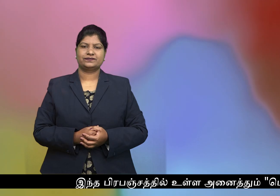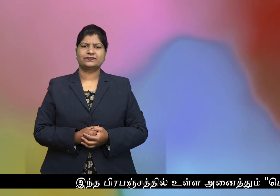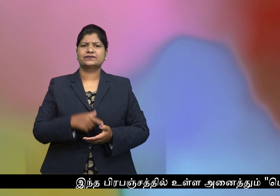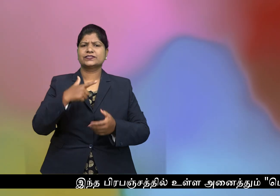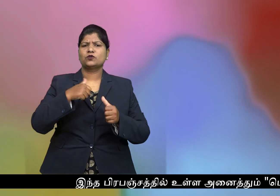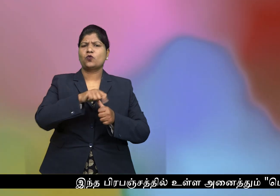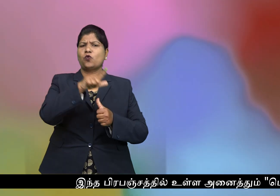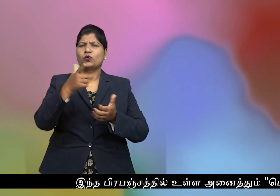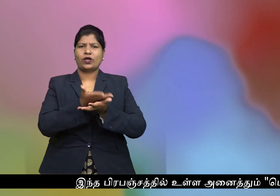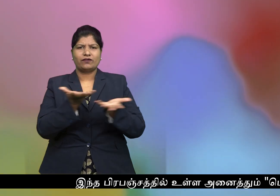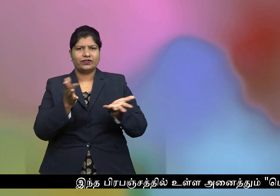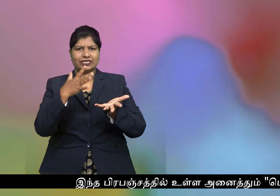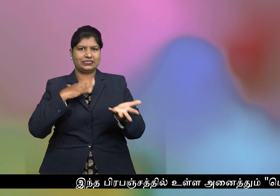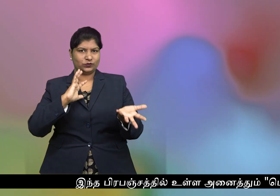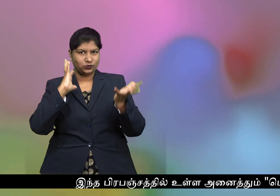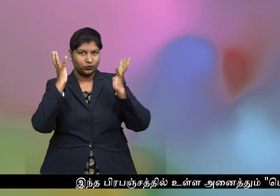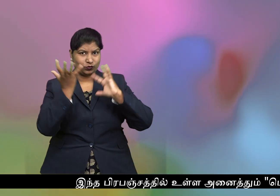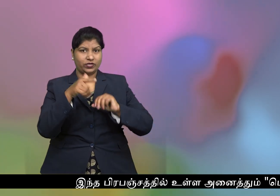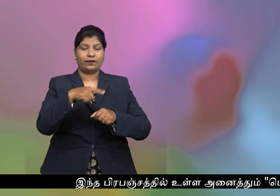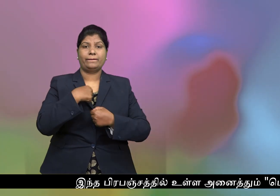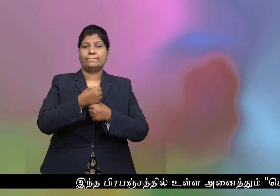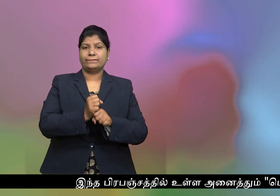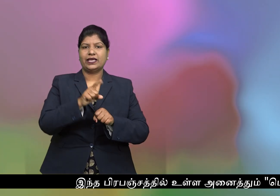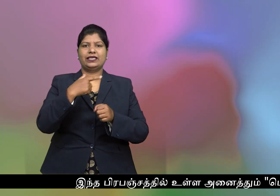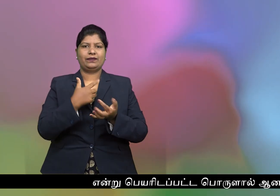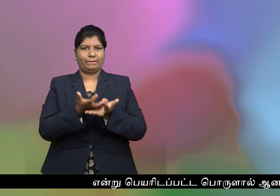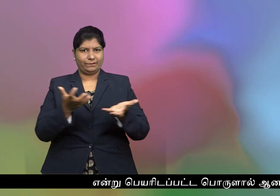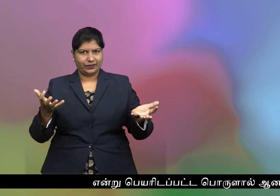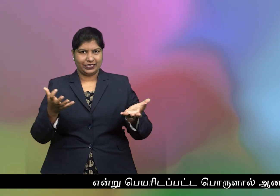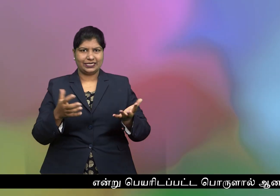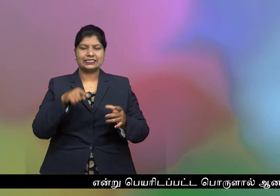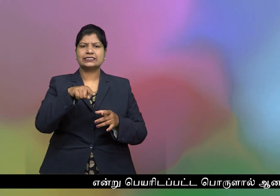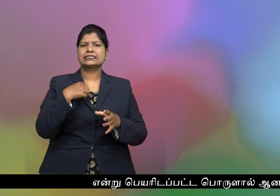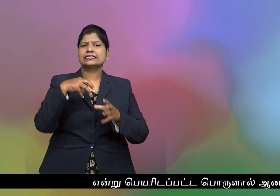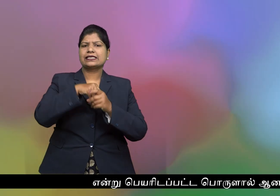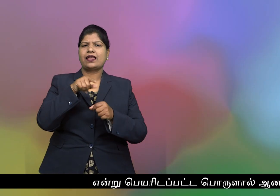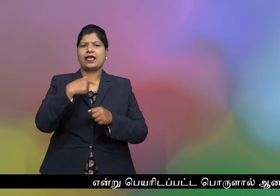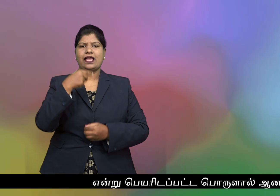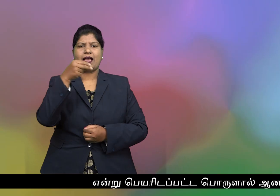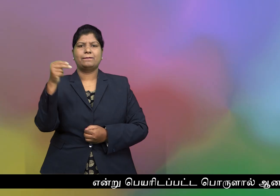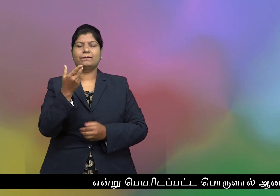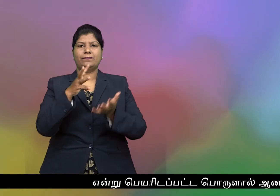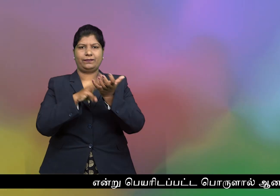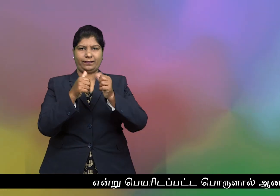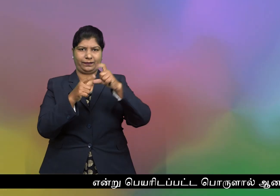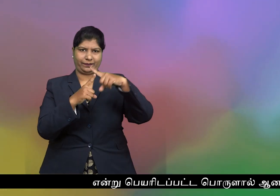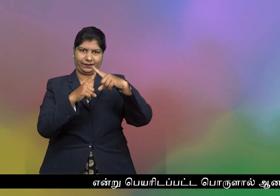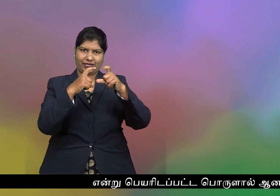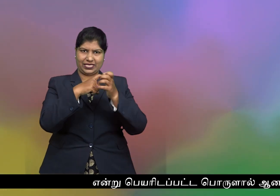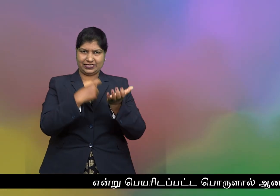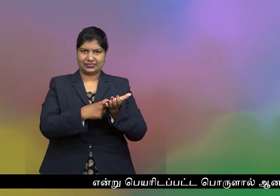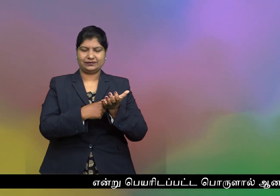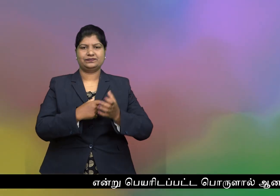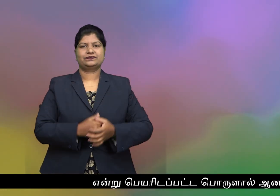இந்த பிரபஞ்சத்தில் உள்ள அனைத்தும் பொருள் என்று பெயரிடப்பட்ட பொருட்களால் ஆனது.